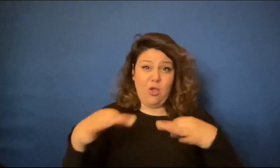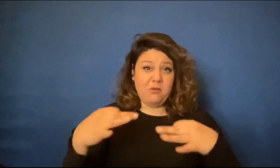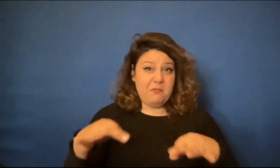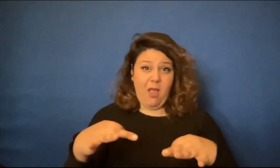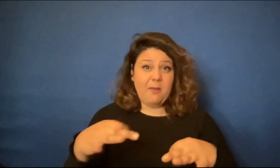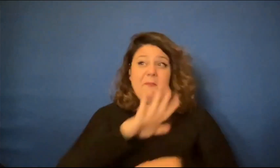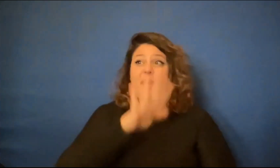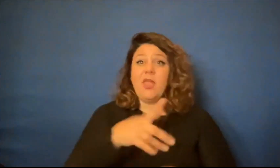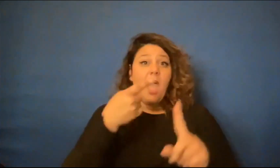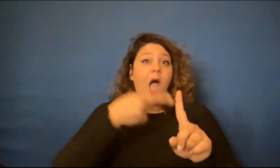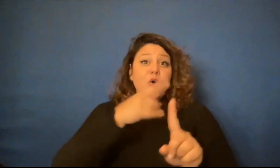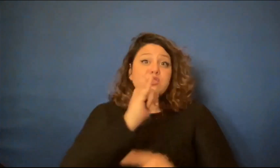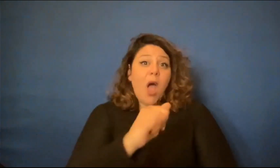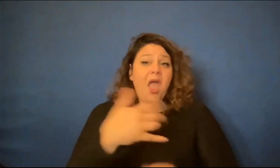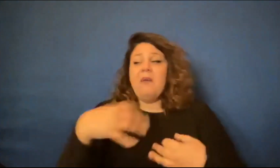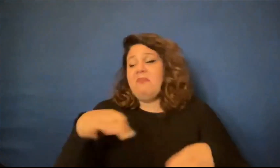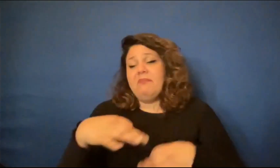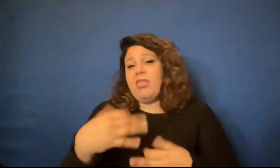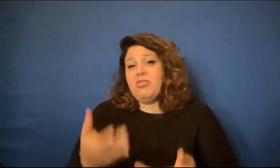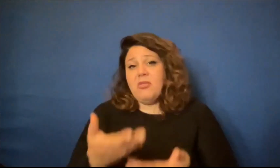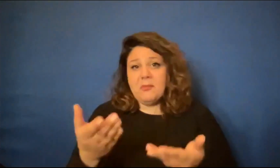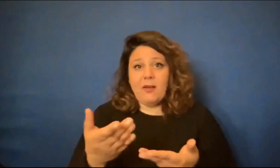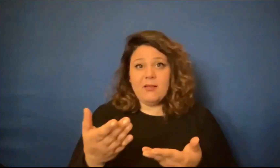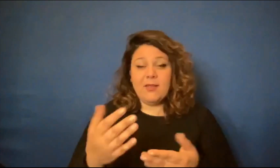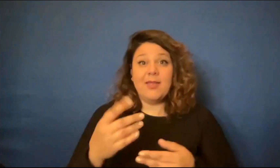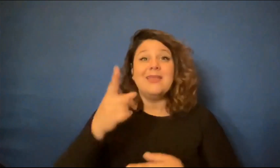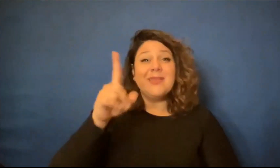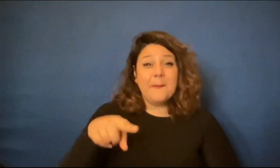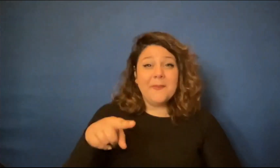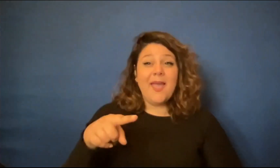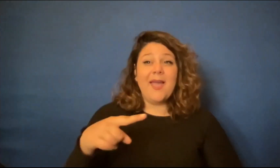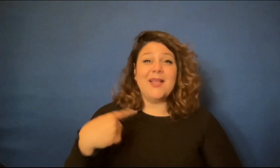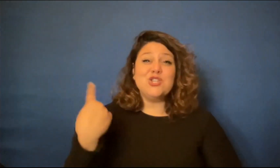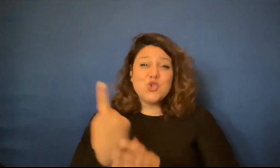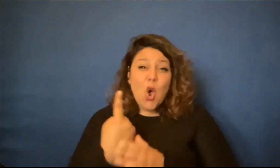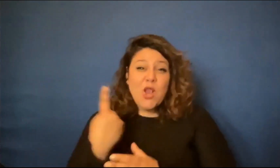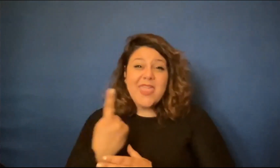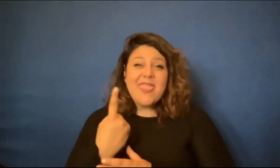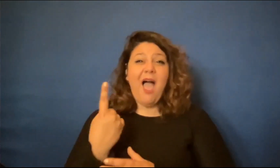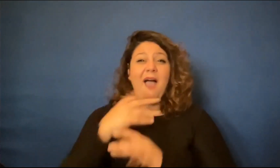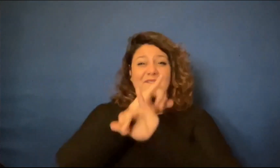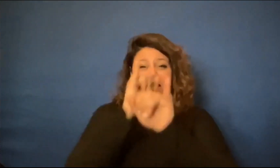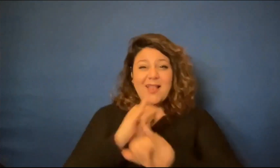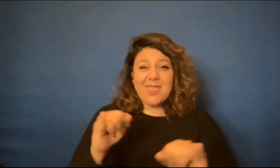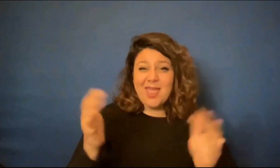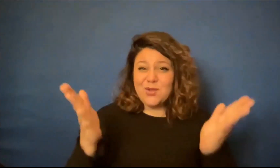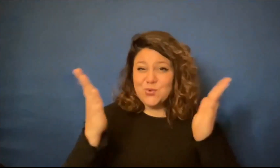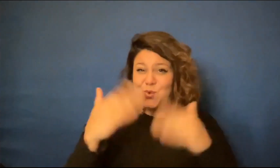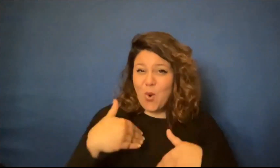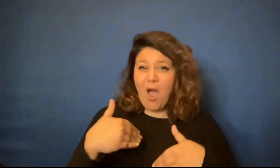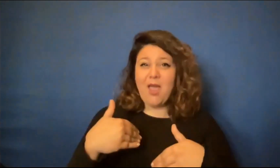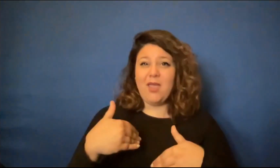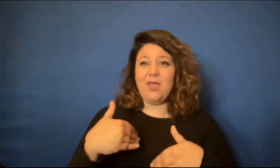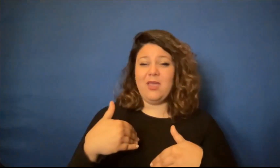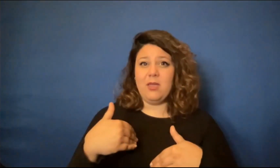acoso. Después, la soledad de los chicos, la infelicidad y la soledad en